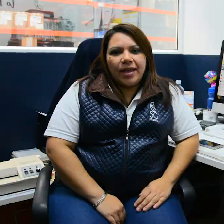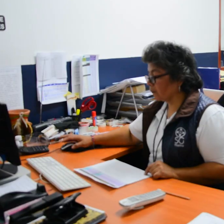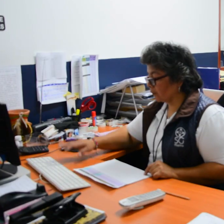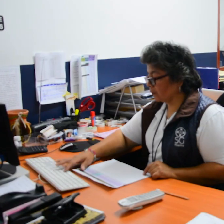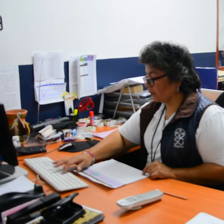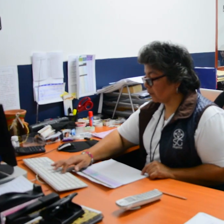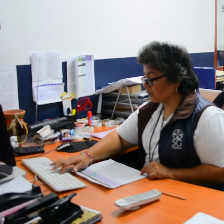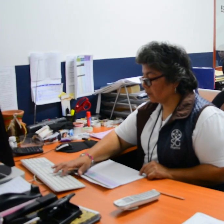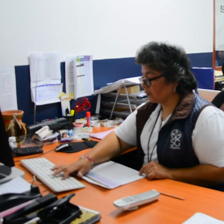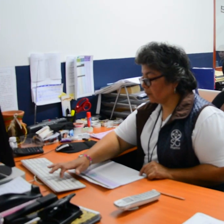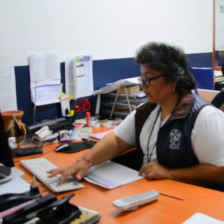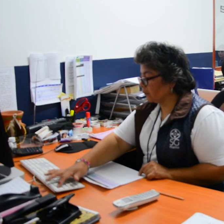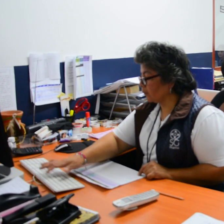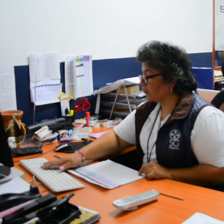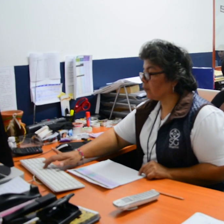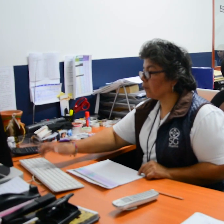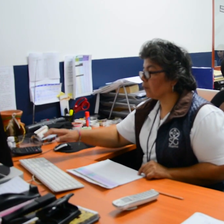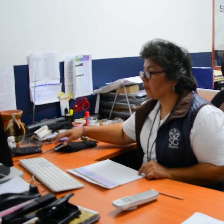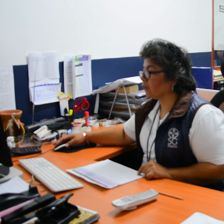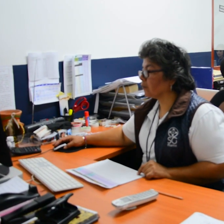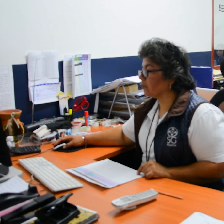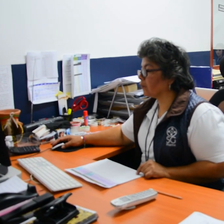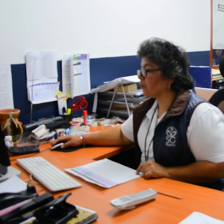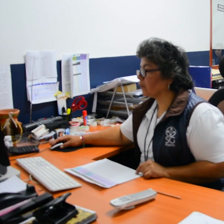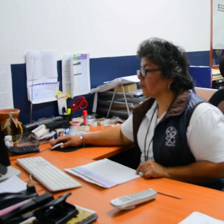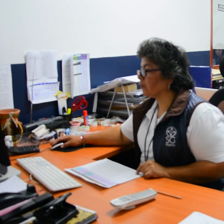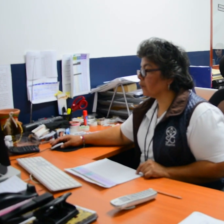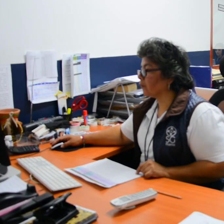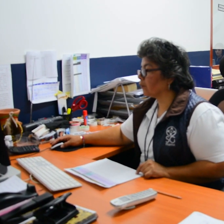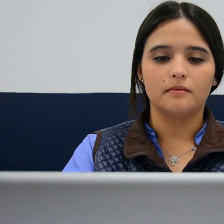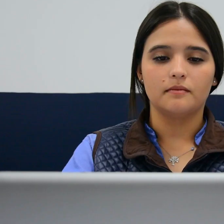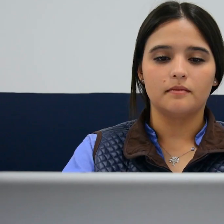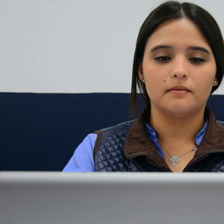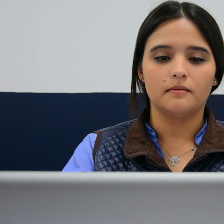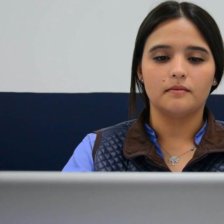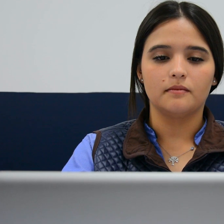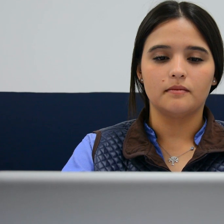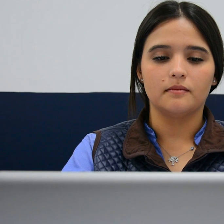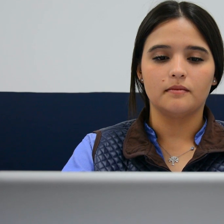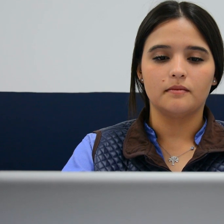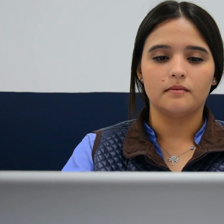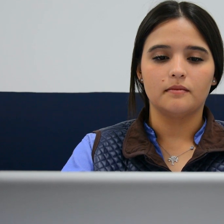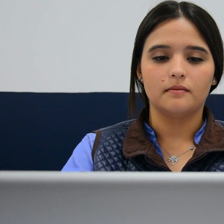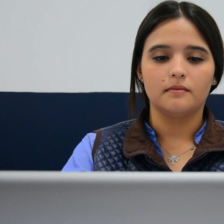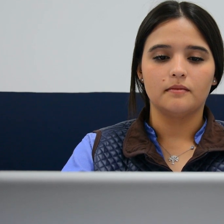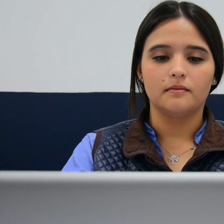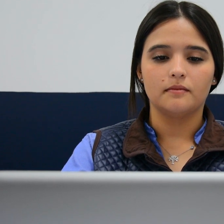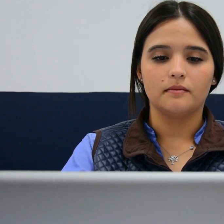tarea nos ha ayudado mucho el Benemérito Comité Pro Ciegos y Sordos de Guatemala, ya que han venido a capacitarnos con un curso de